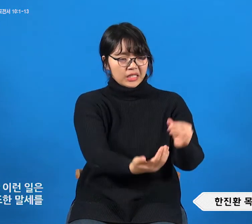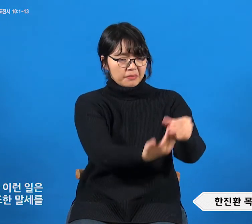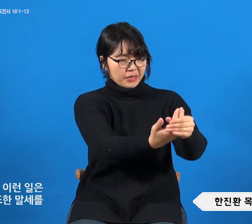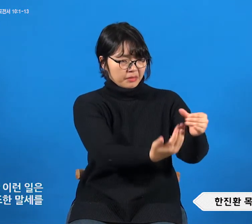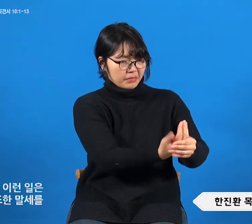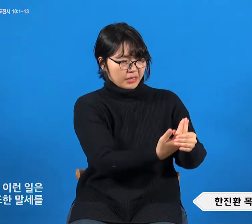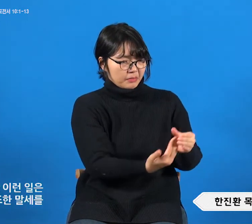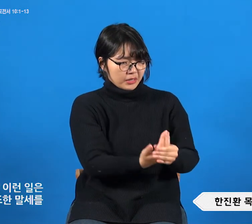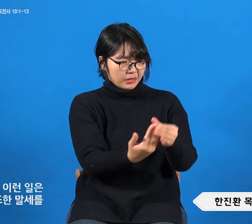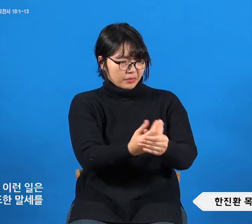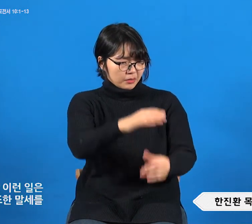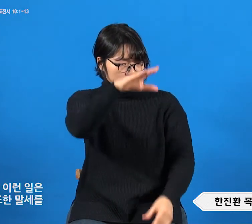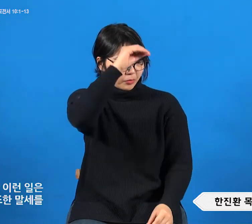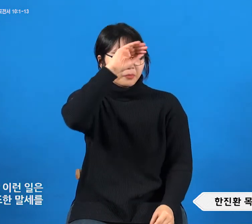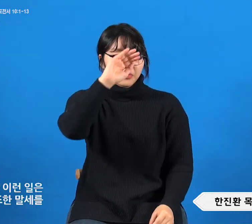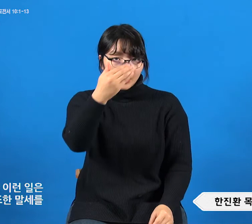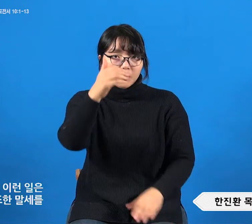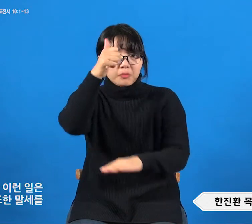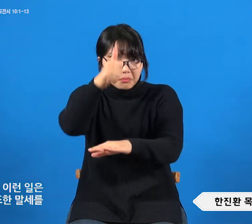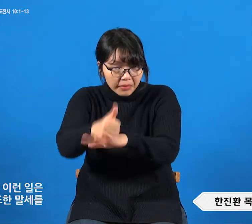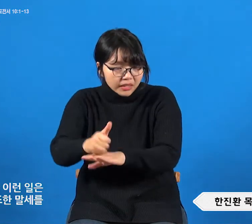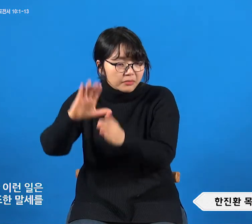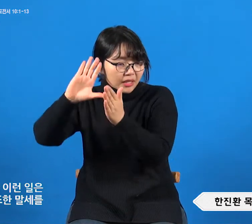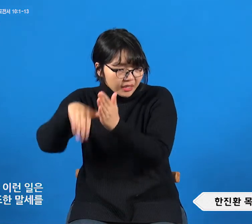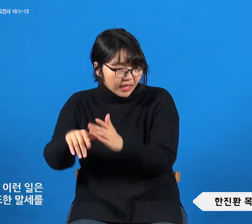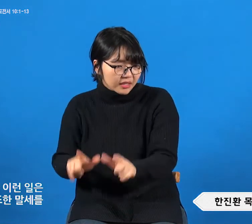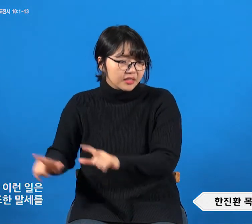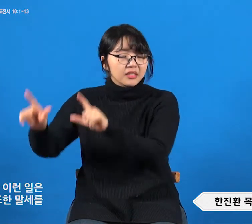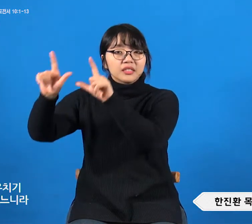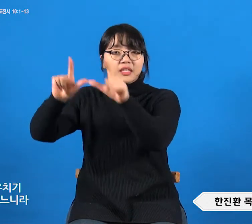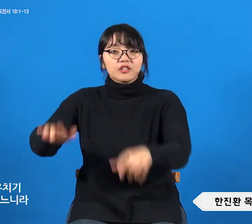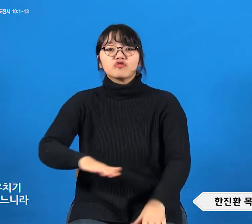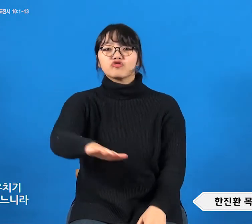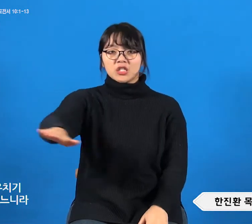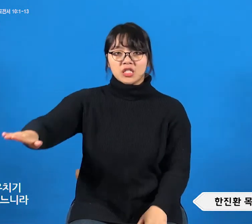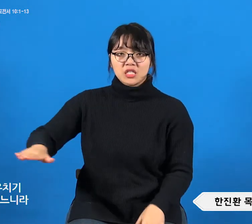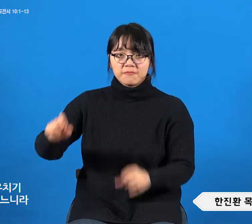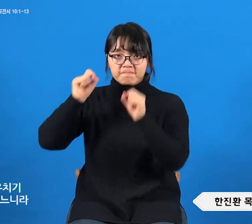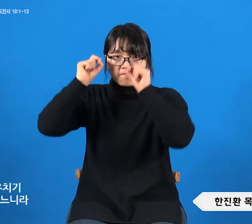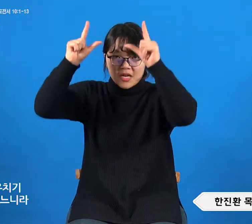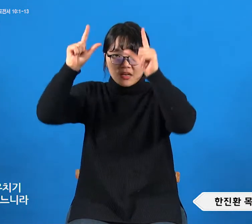일은 본보기가 되고 또한 말세를 만난 우리를 깨우치기 위하여